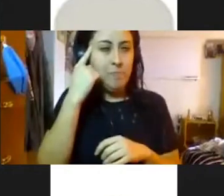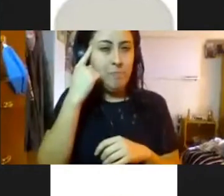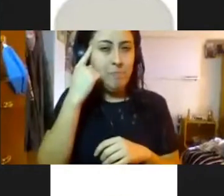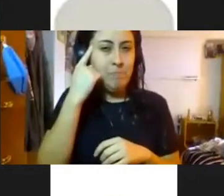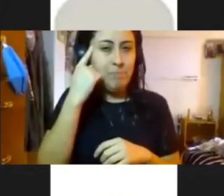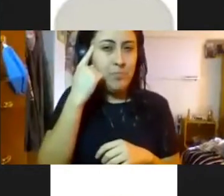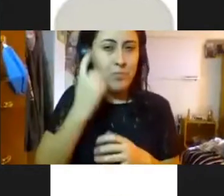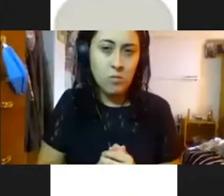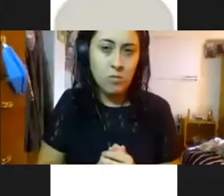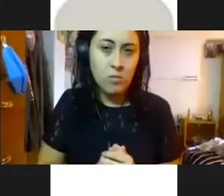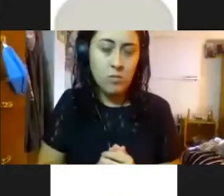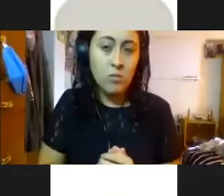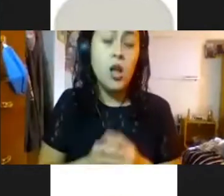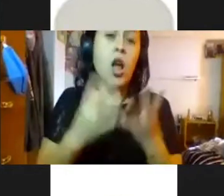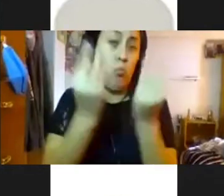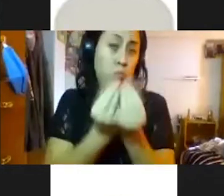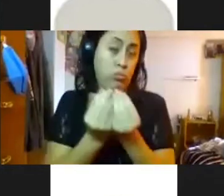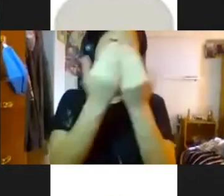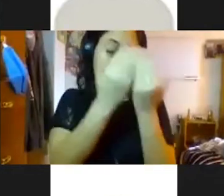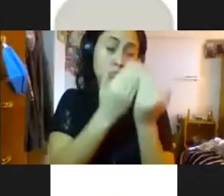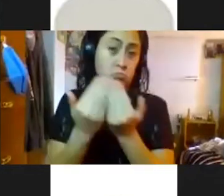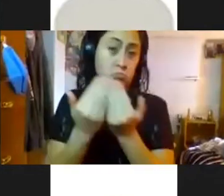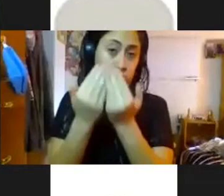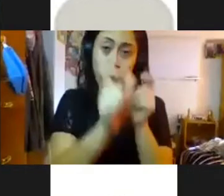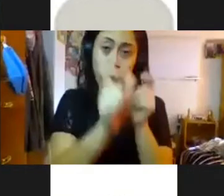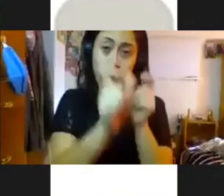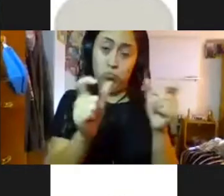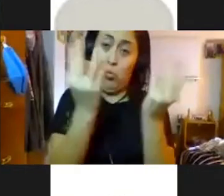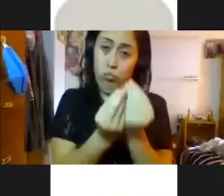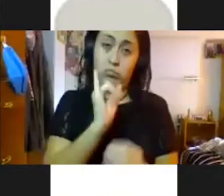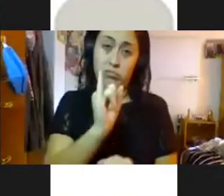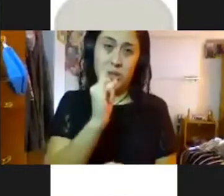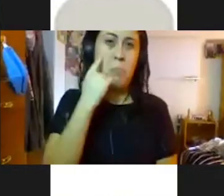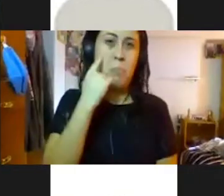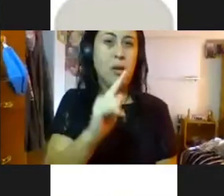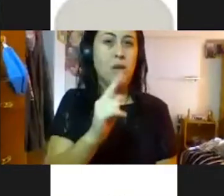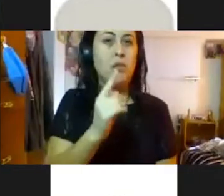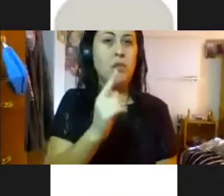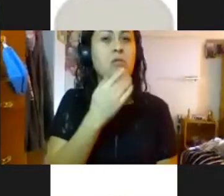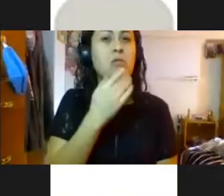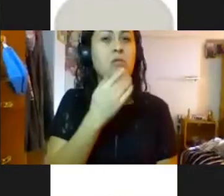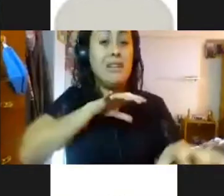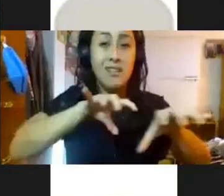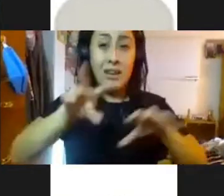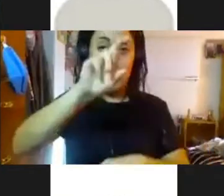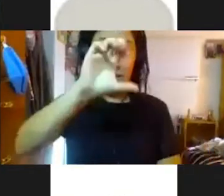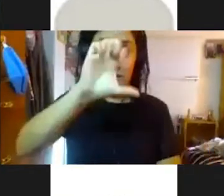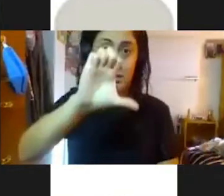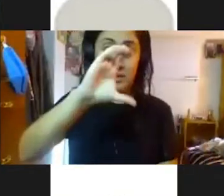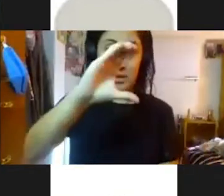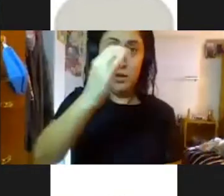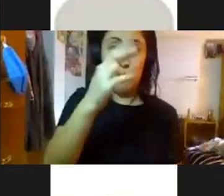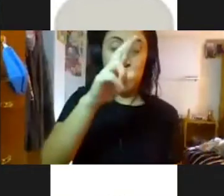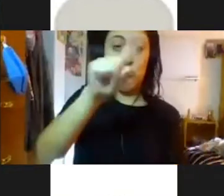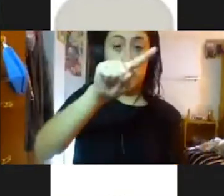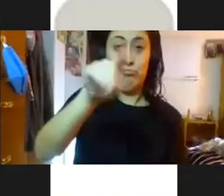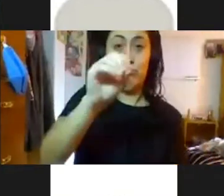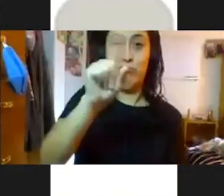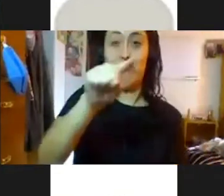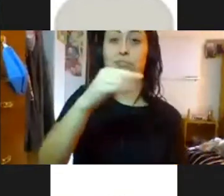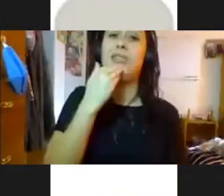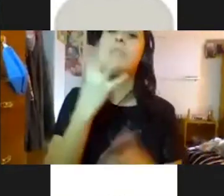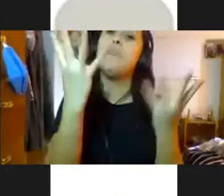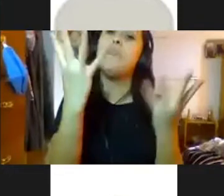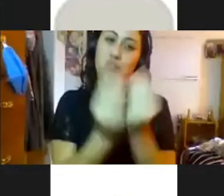tienen menos estudiantes y hay en el fondo menos recursos o son particulares, y entonces no necesariamente está